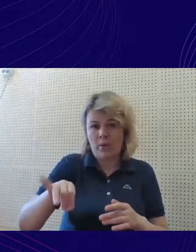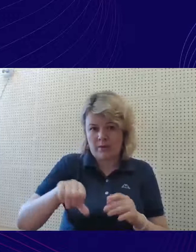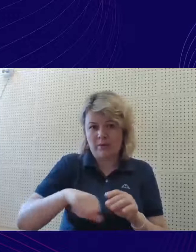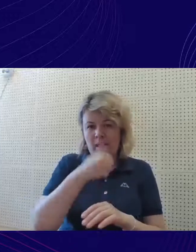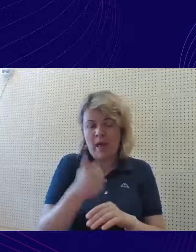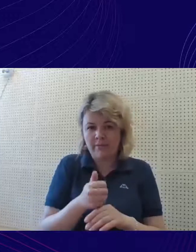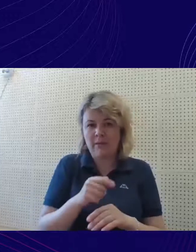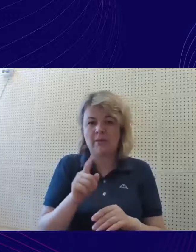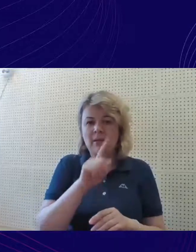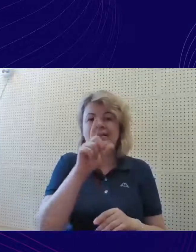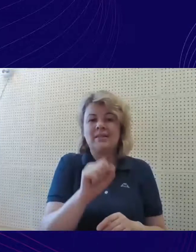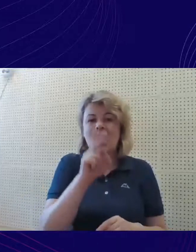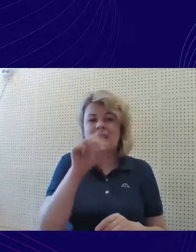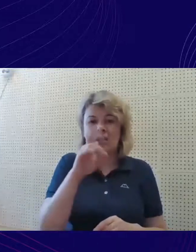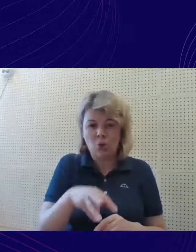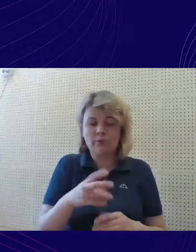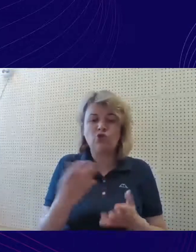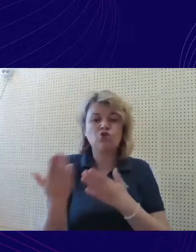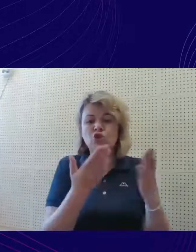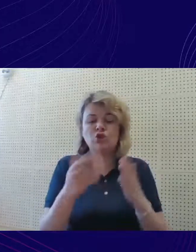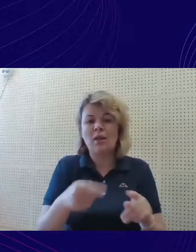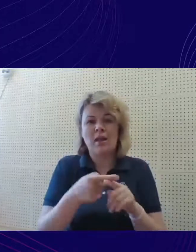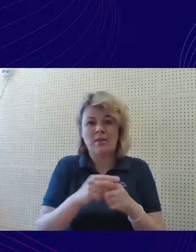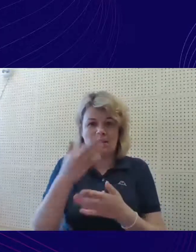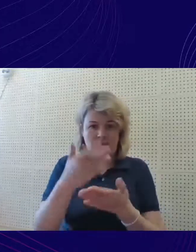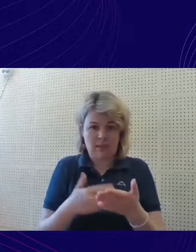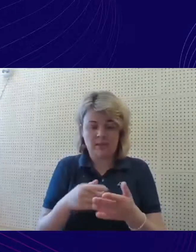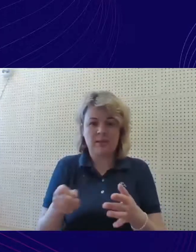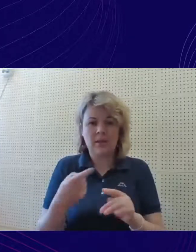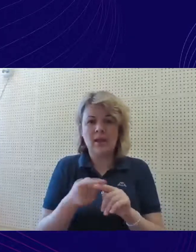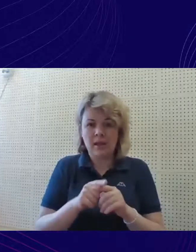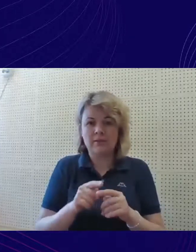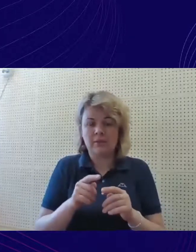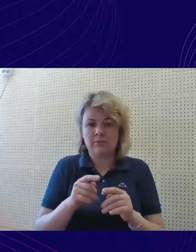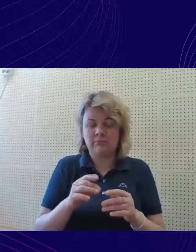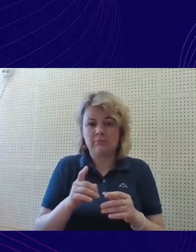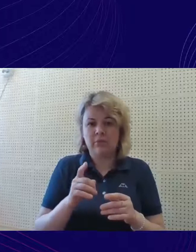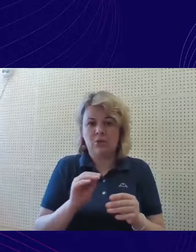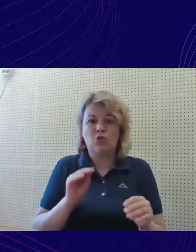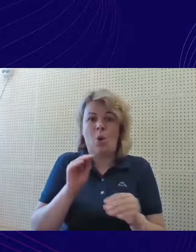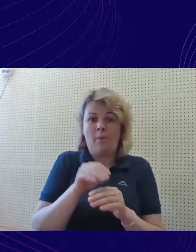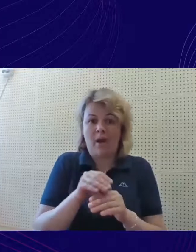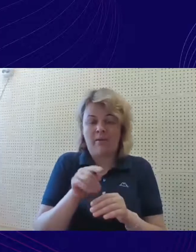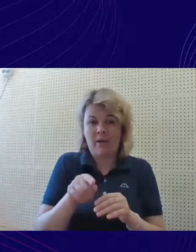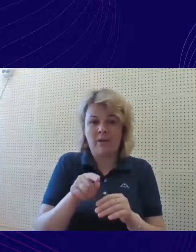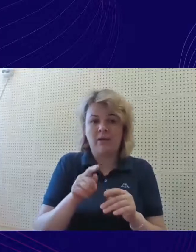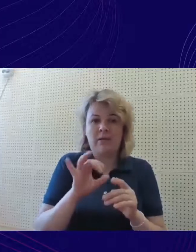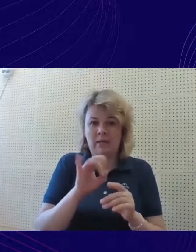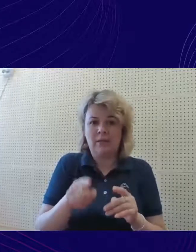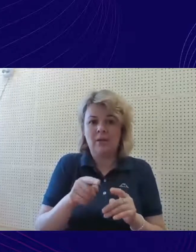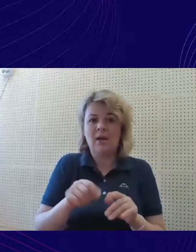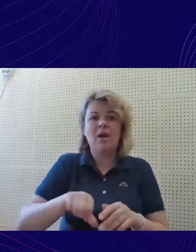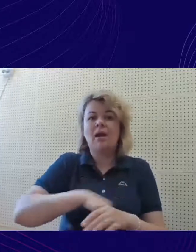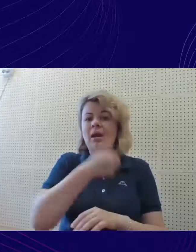тексты. И они стали вот таким контрапунктом, да, который главную историю увели.